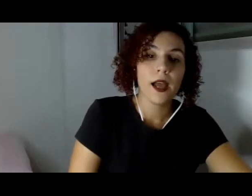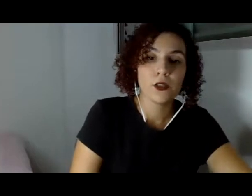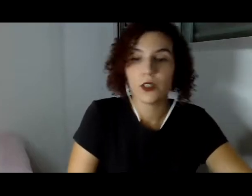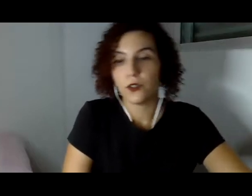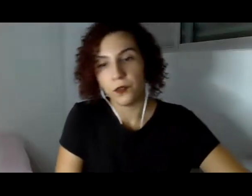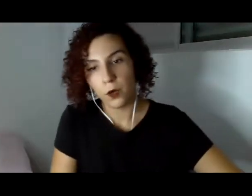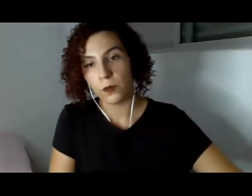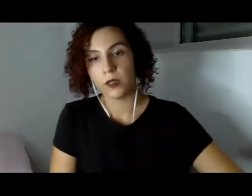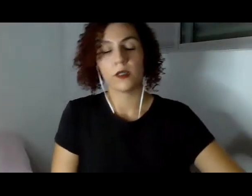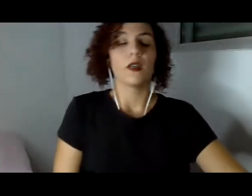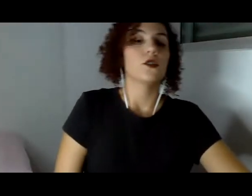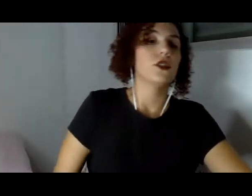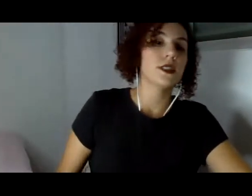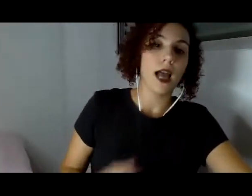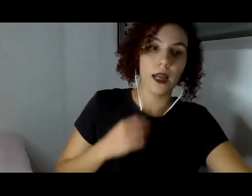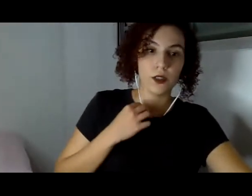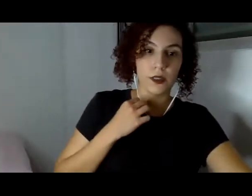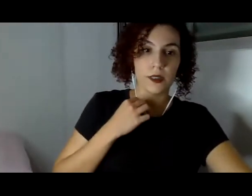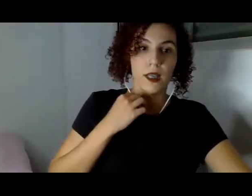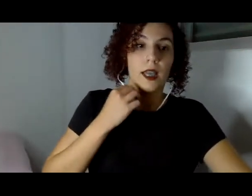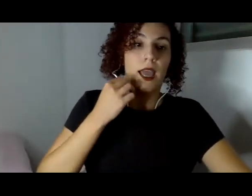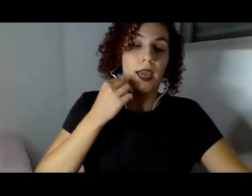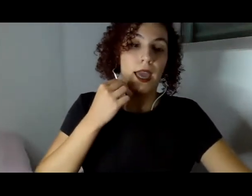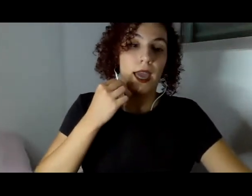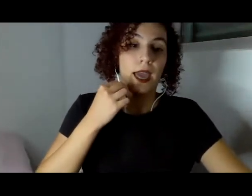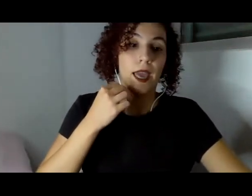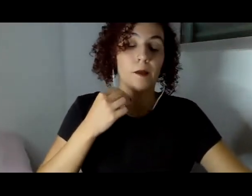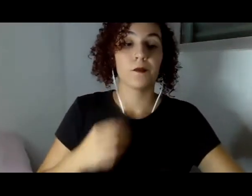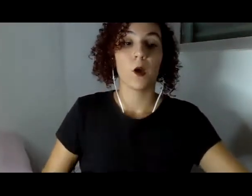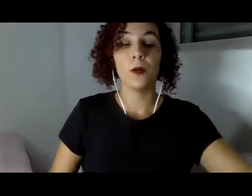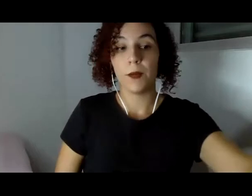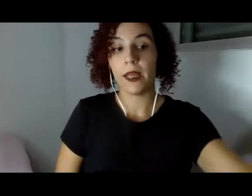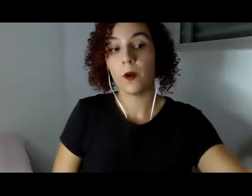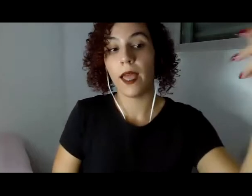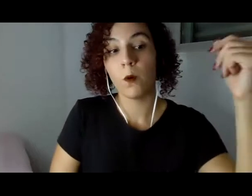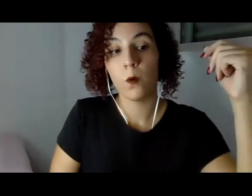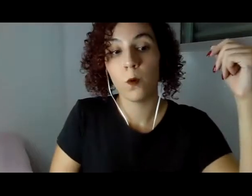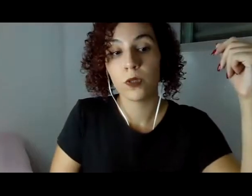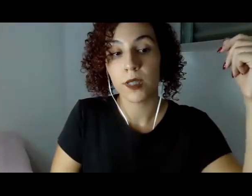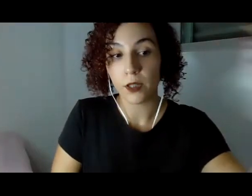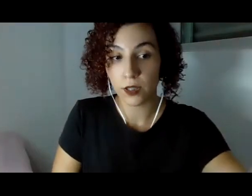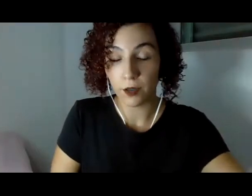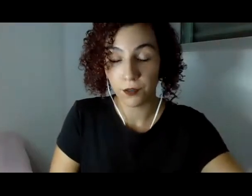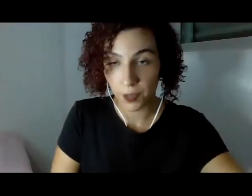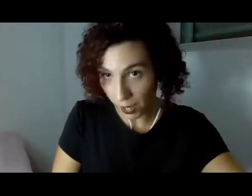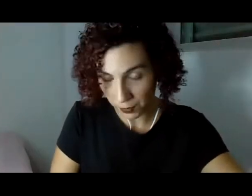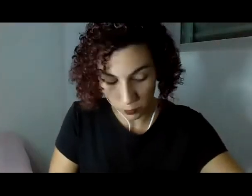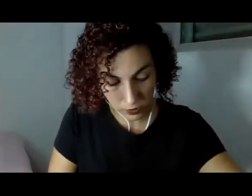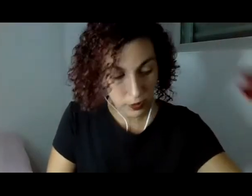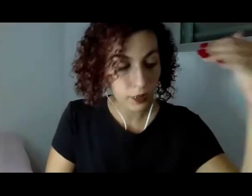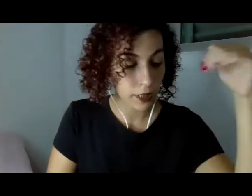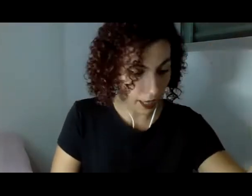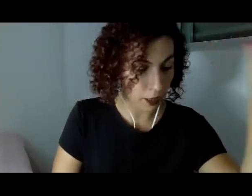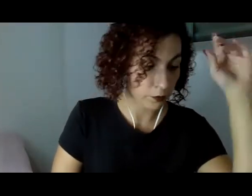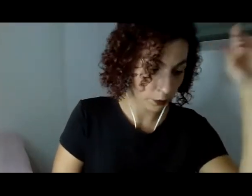de páginas, de filmes, de sites. O primeiro é o site da